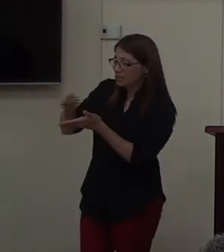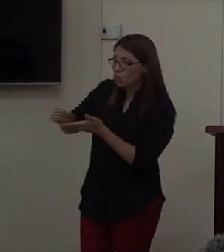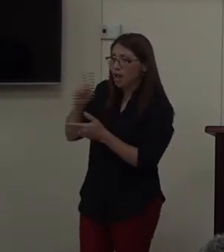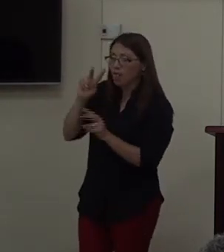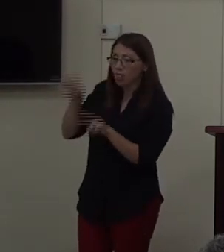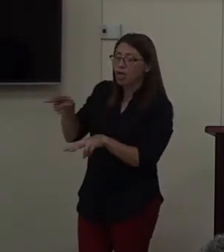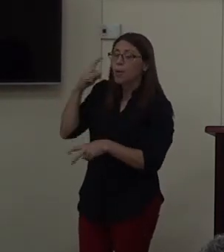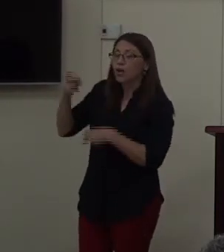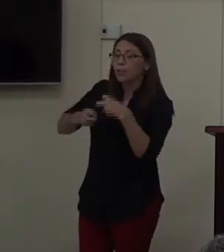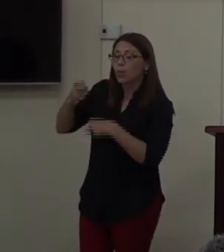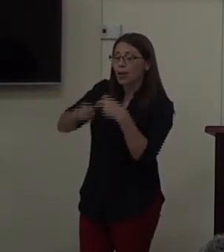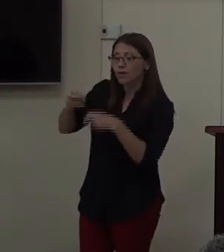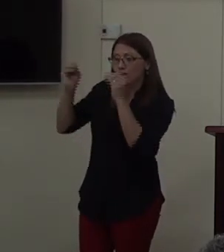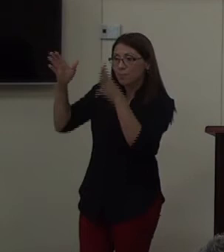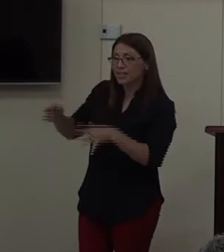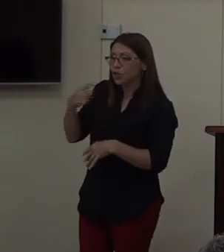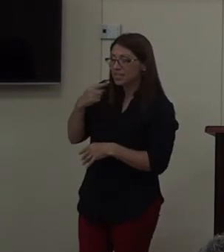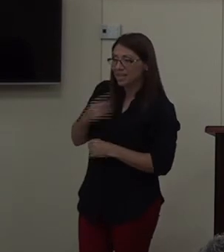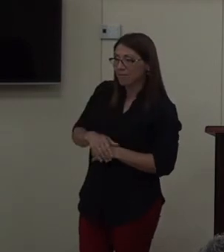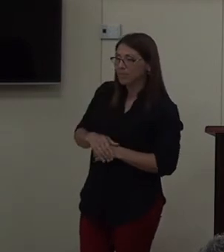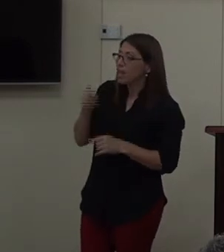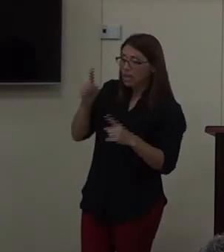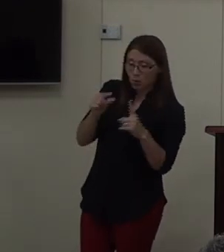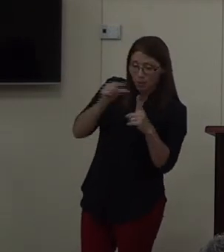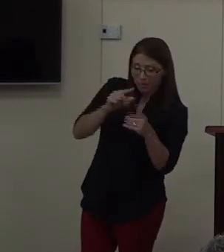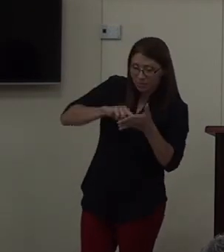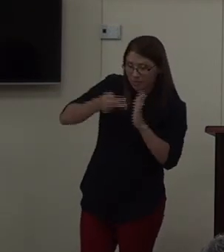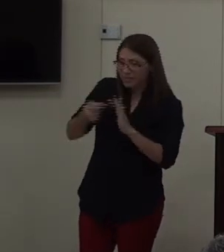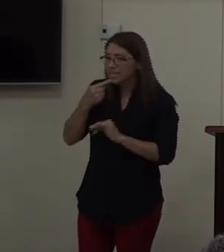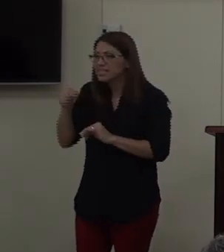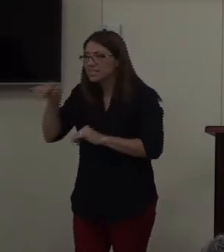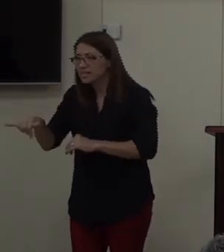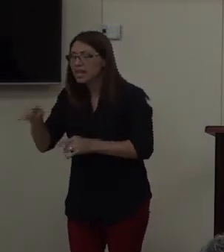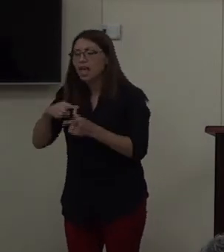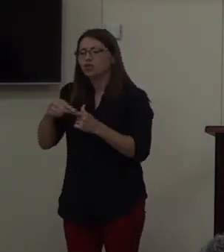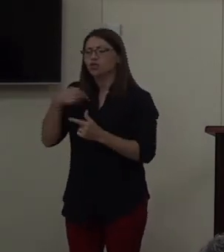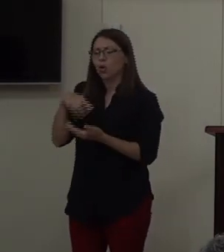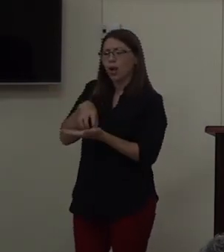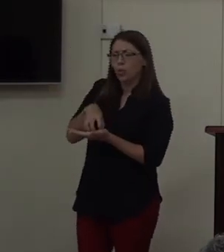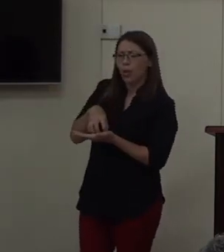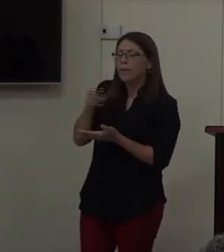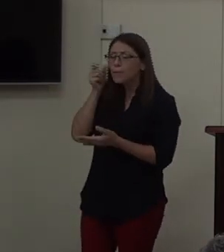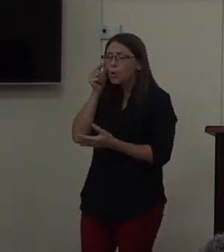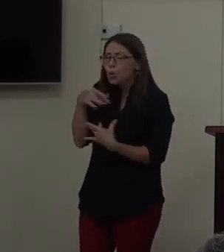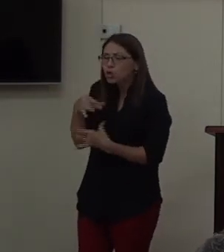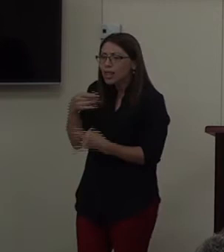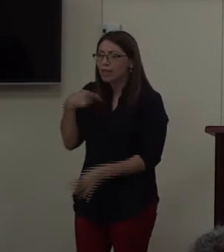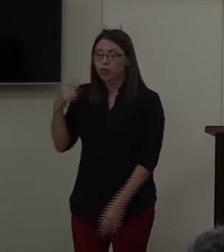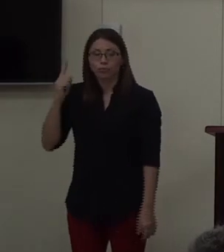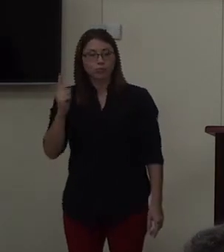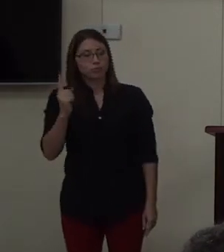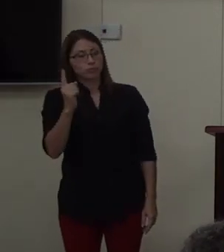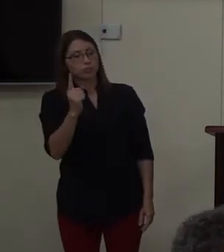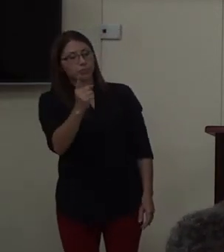problema fue que el maestro decía, bueno, tal cosa se dice así. Entonces yo con la duda y por curiosidad venía y le preguntaba a mi abuela,